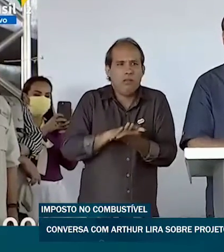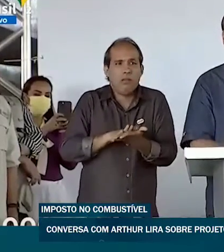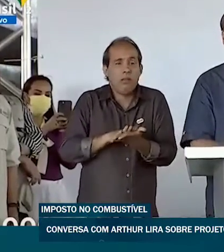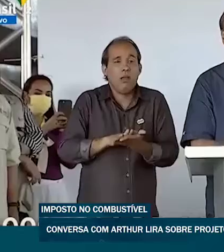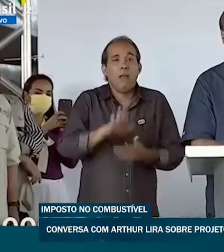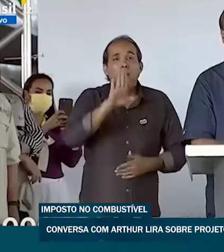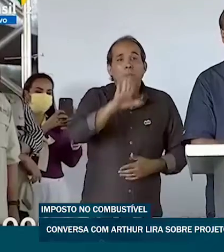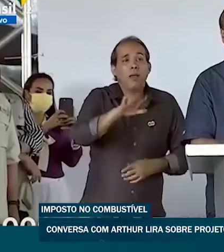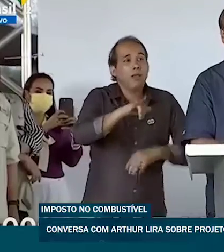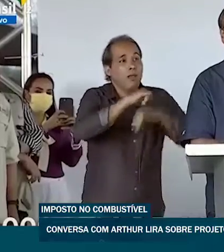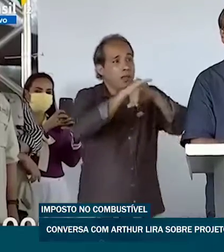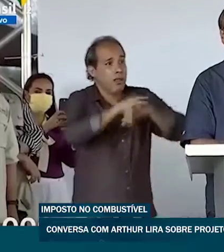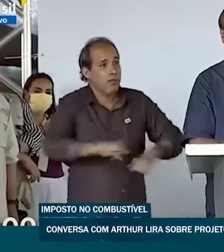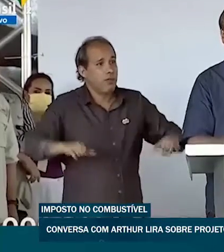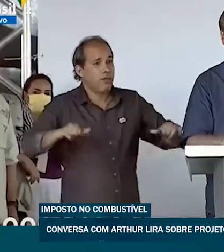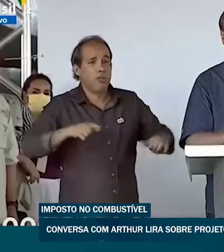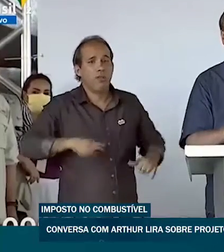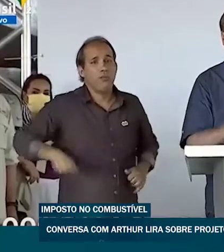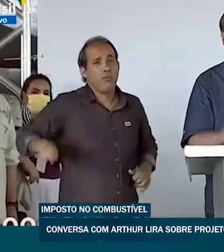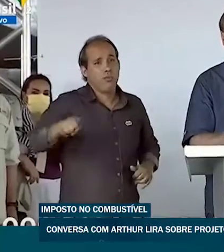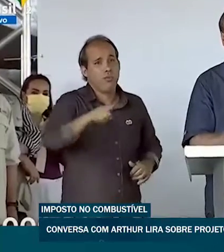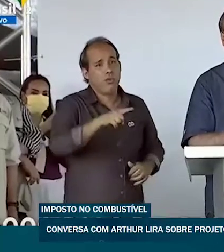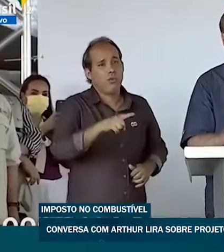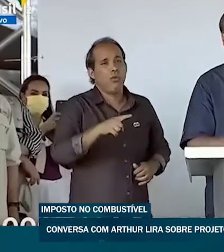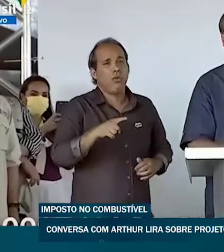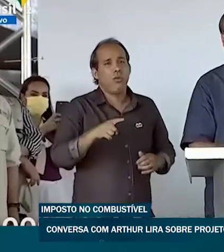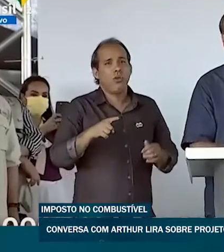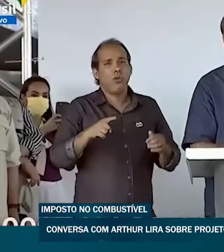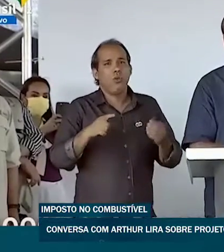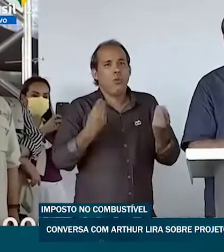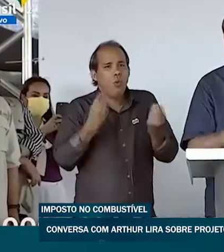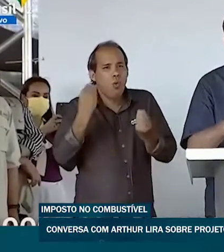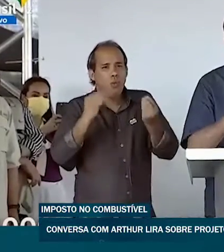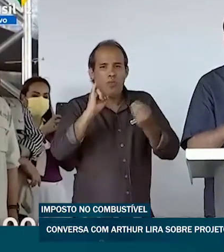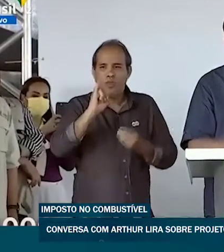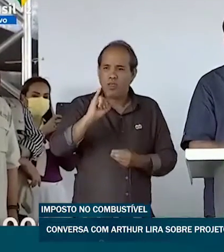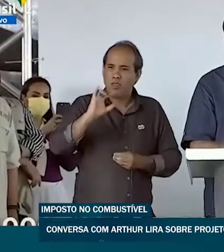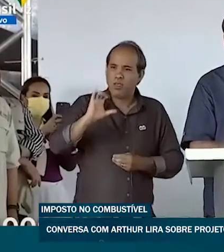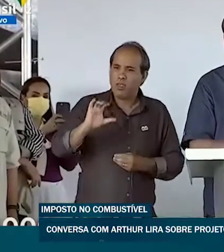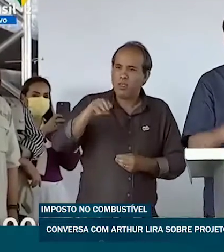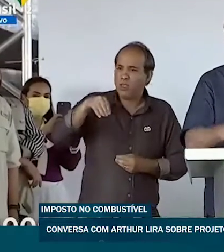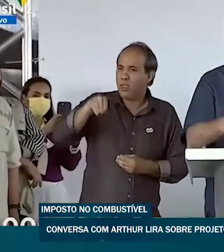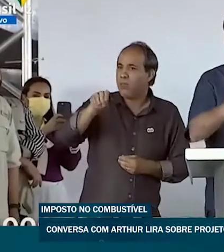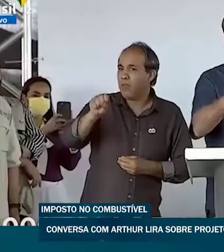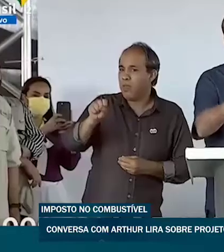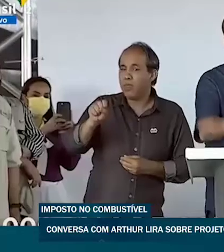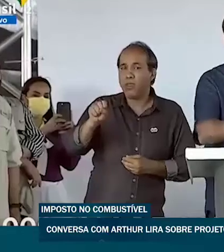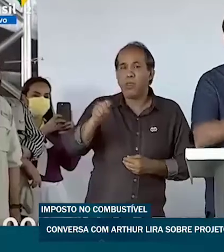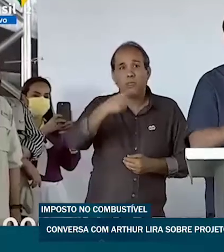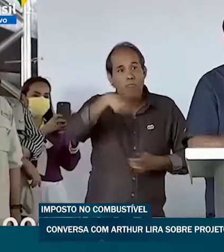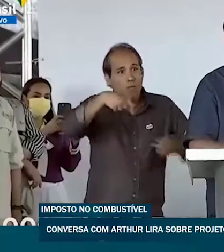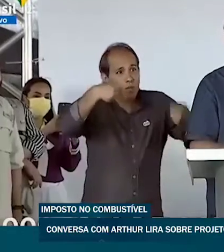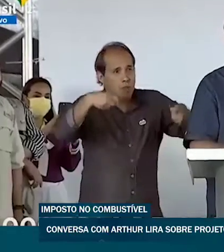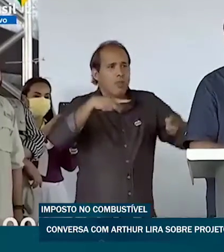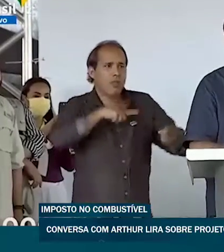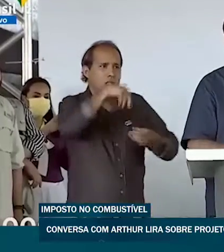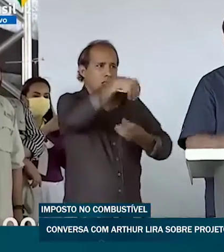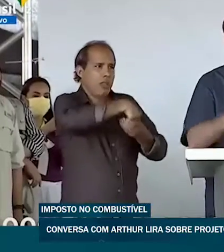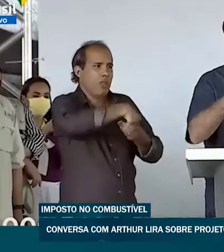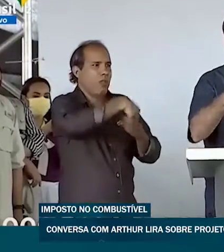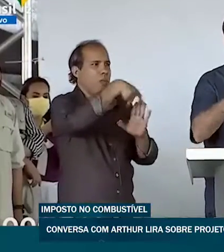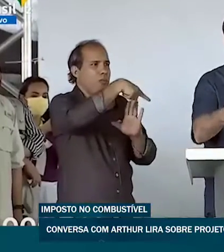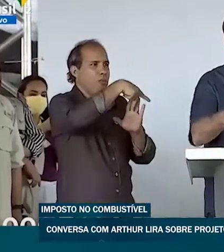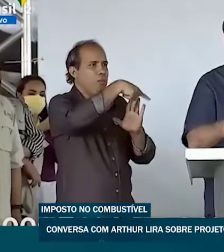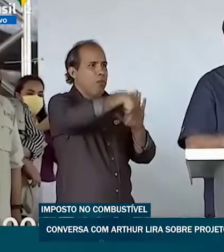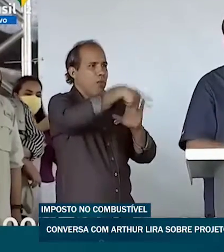E dizer a vocês que a questão do ICMS, o que nós precisamos, e o projeto está dentro da Câmara,